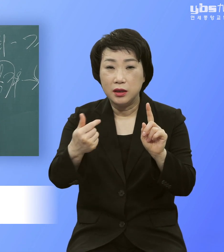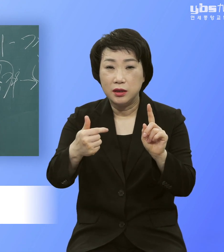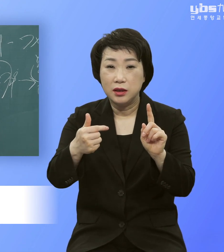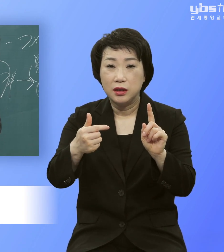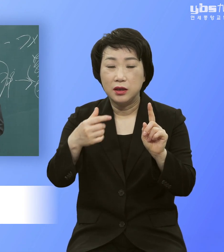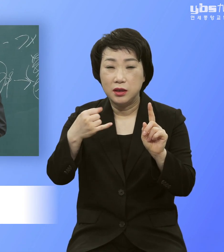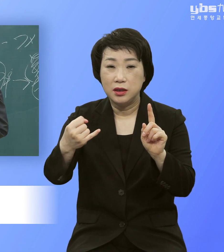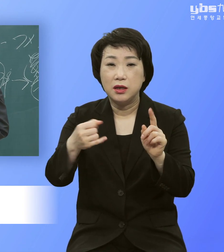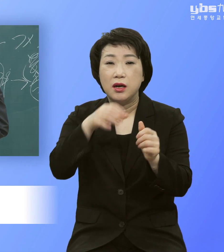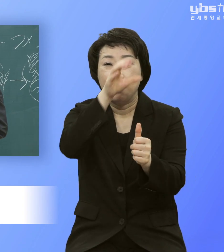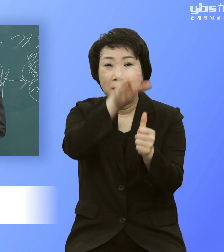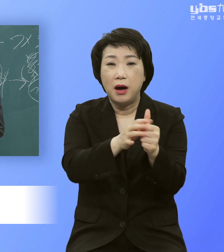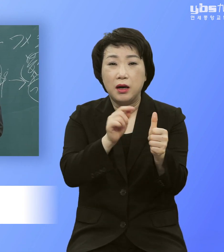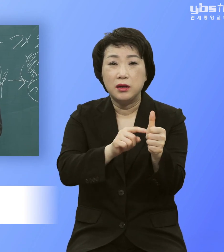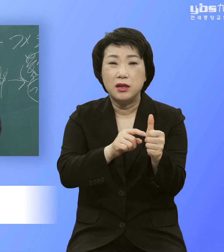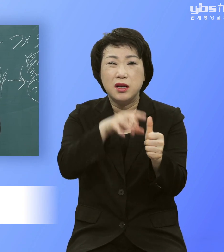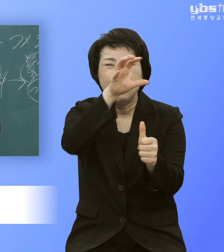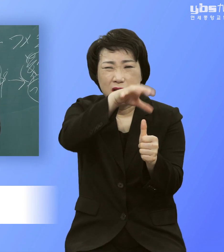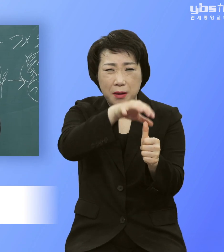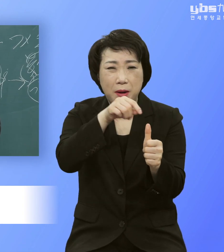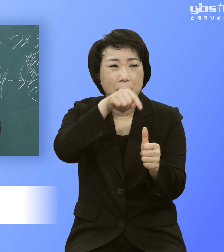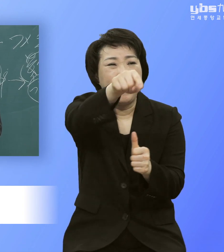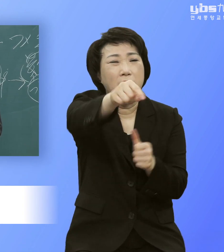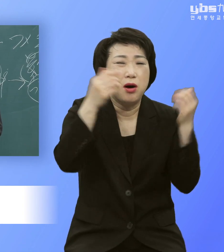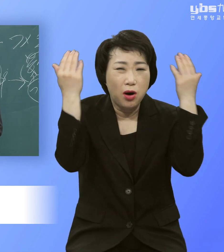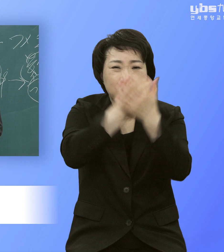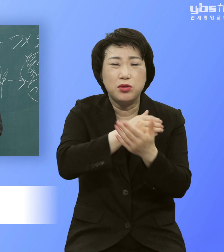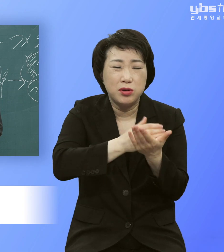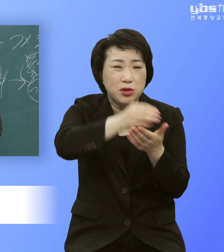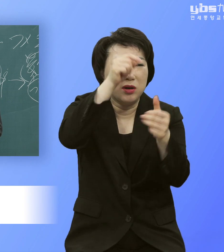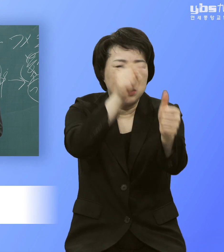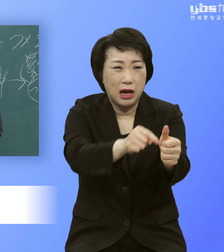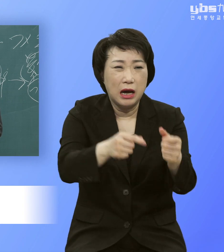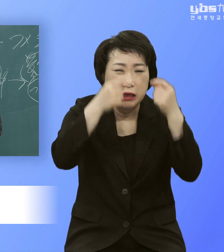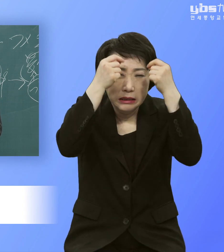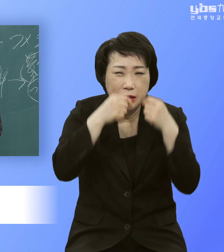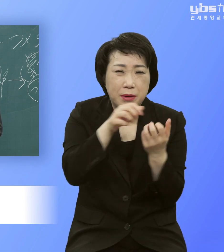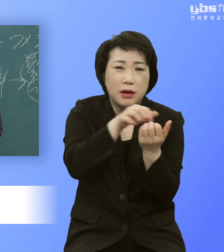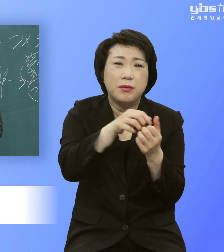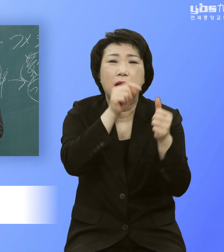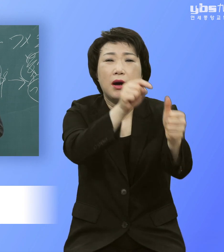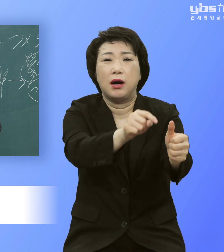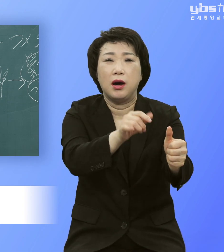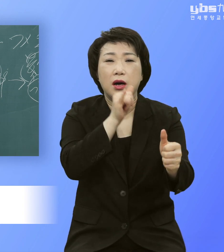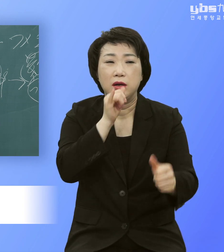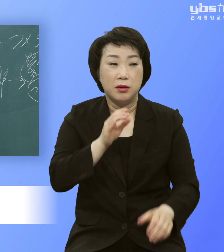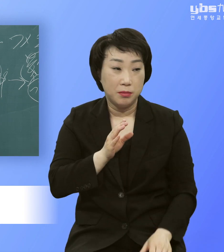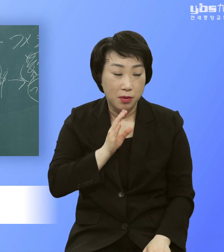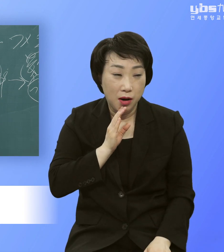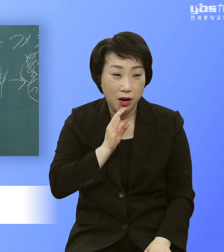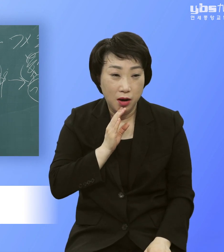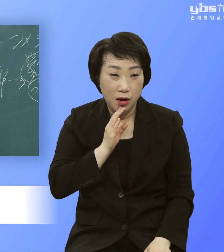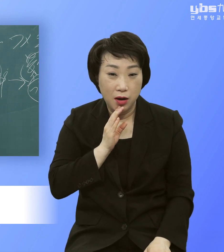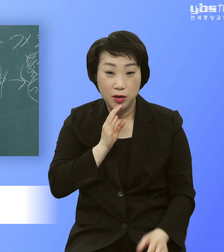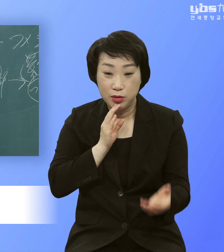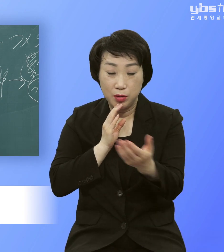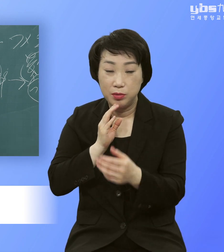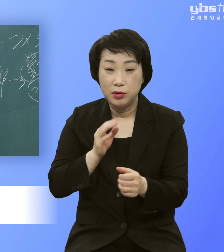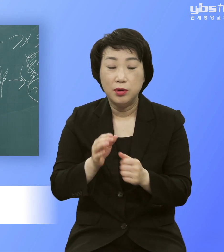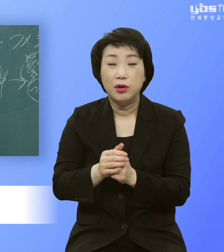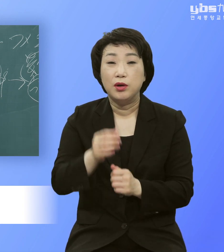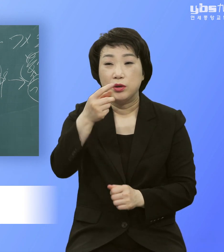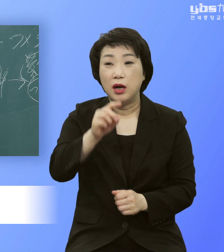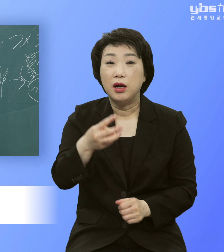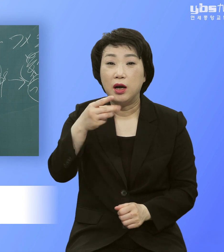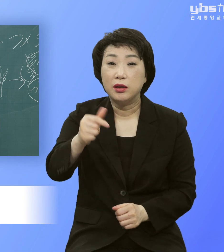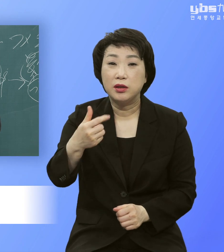그 책망 속에서 바깥 어두운 곳에 쫓겨나며 슬플며 이를 갈았다면, 달란트가 전혀